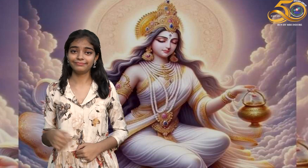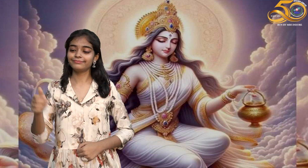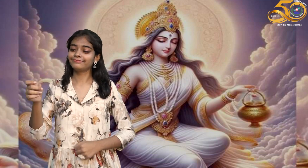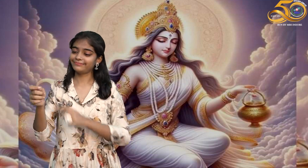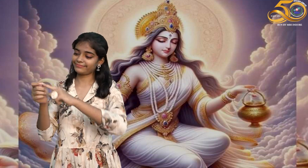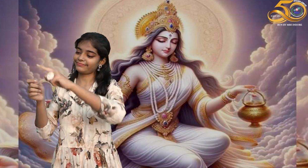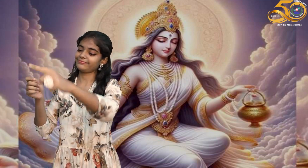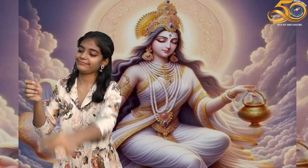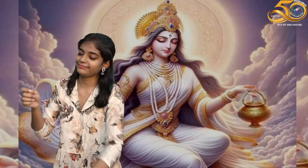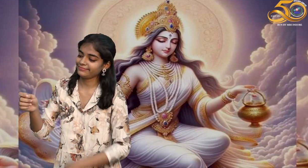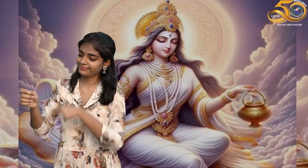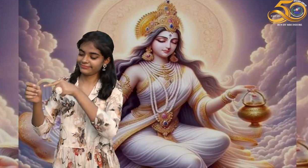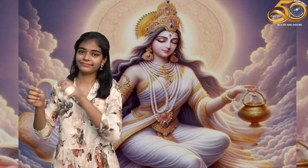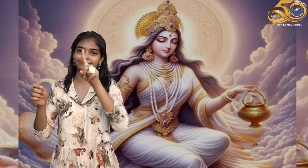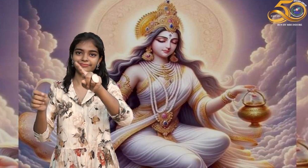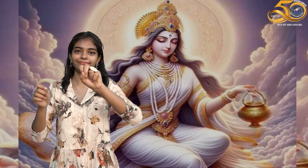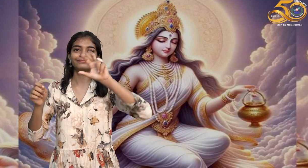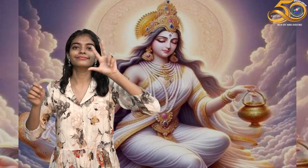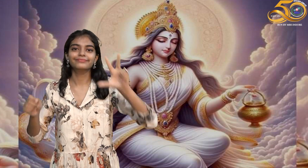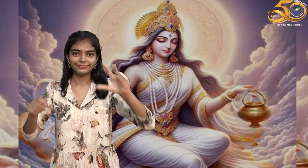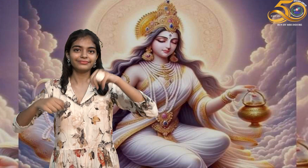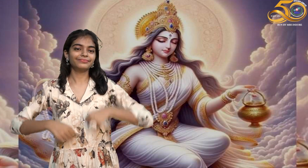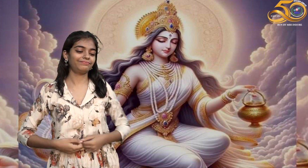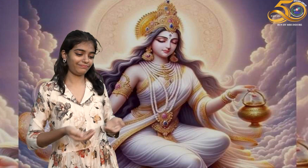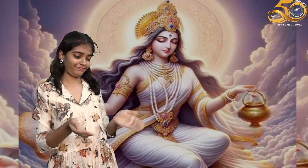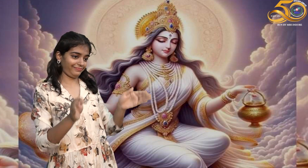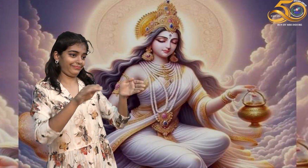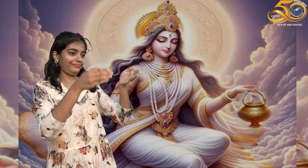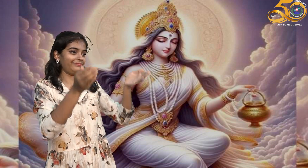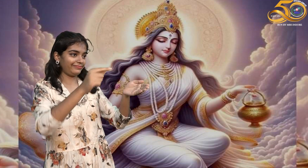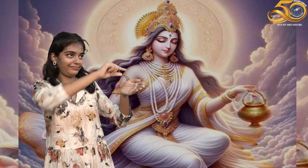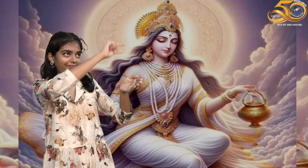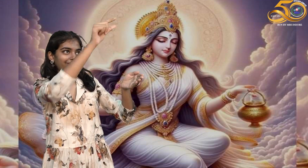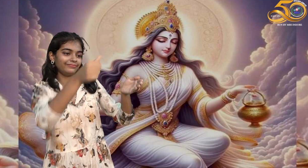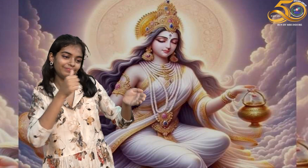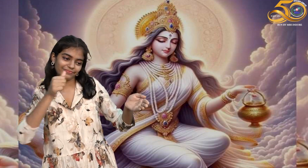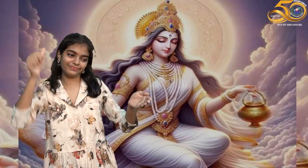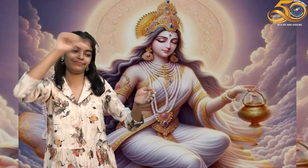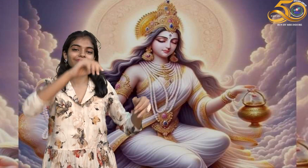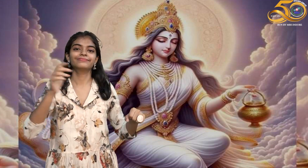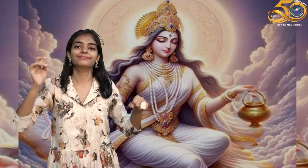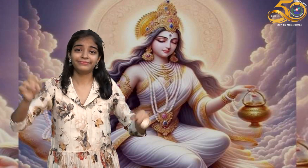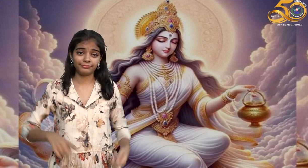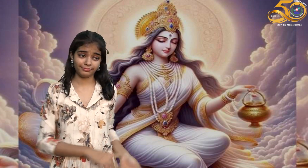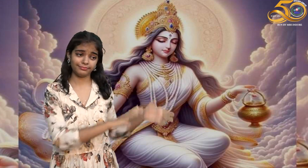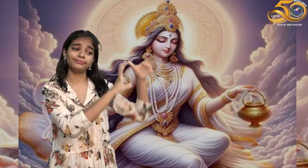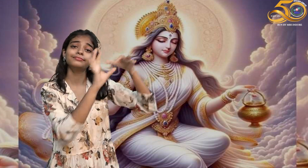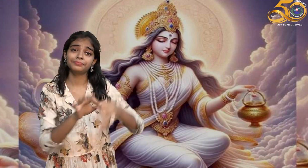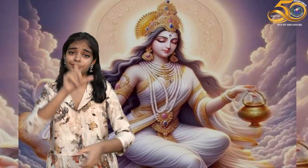इनके एक हाथ में 108 मोतियों की जपमाला और दूसरे में कमंडल होता है